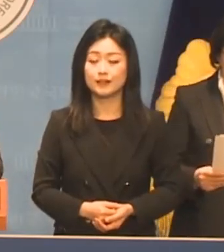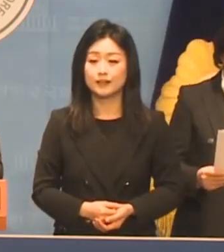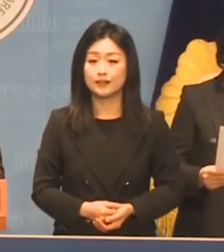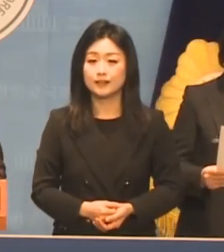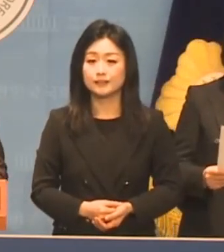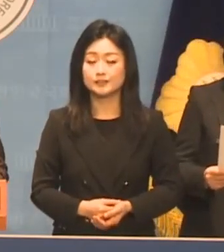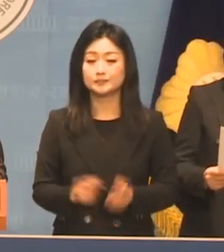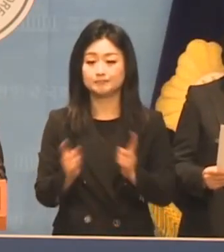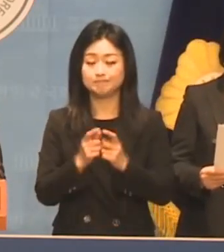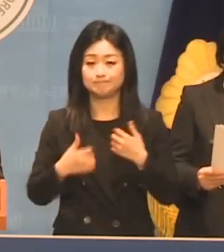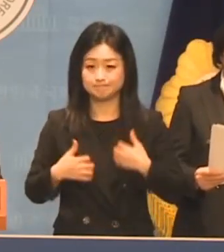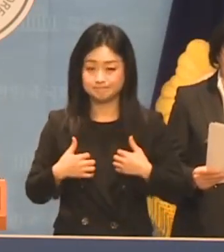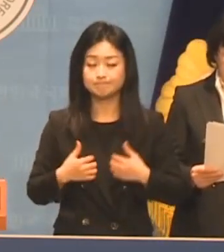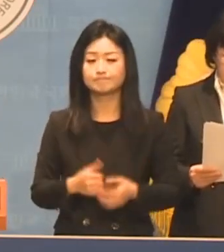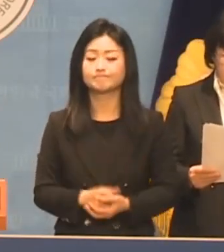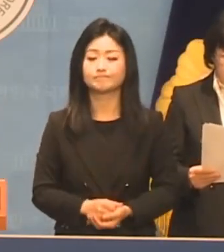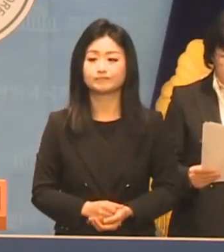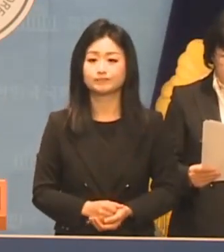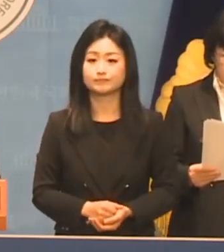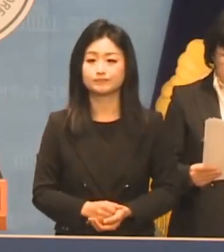대한가맹거래사협회 강성민 회장입니다.